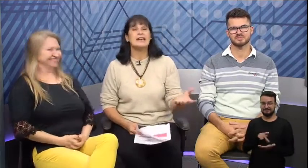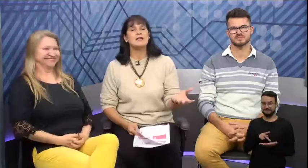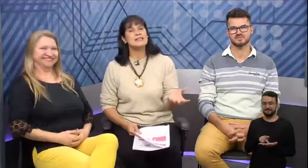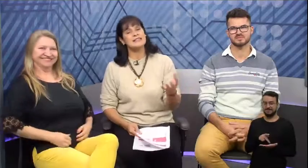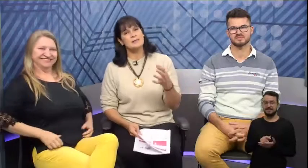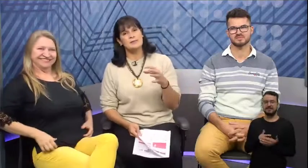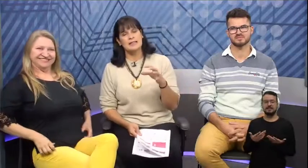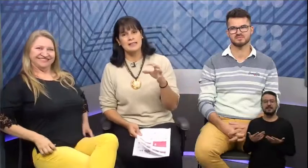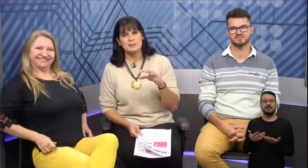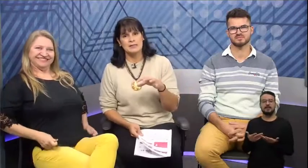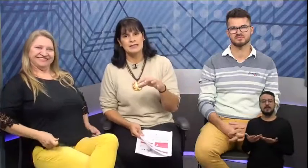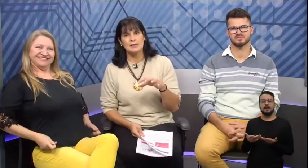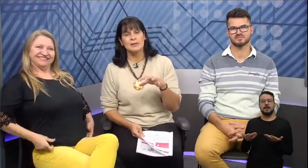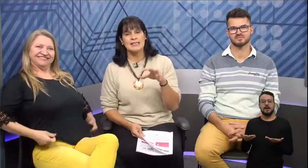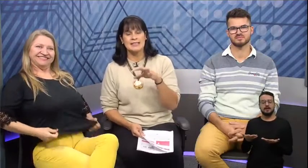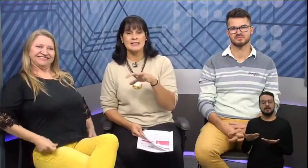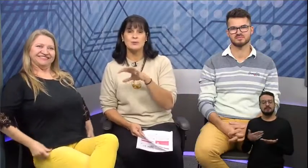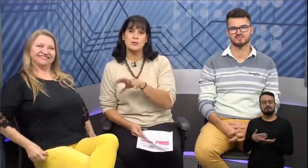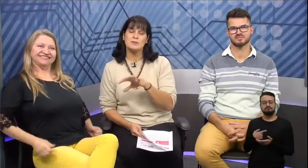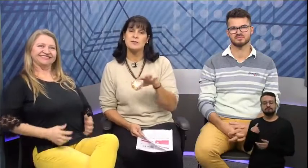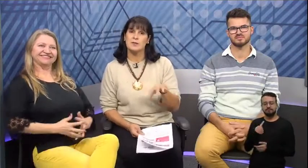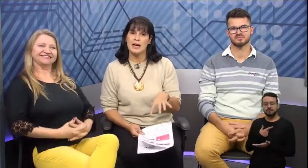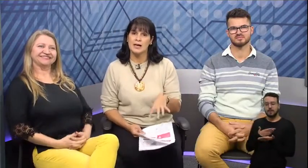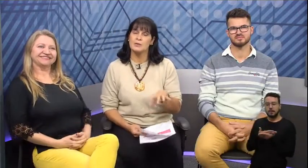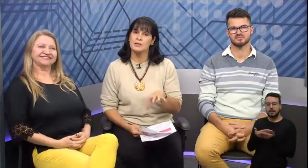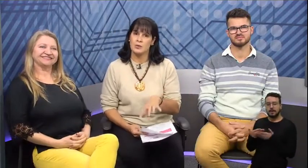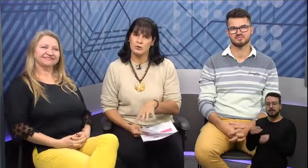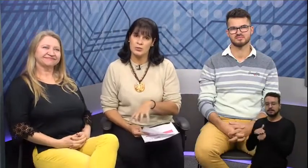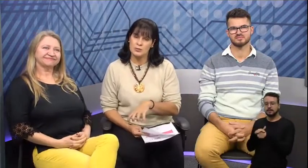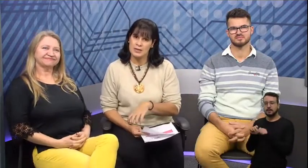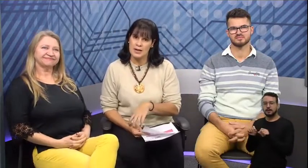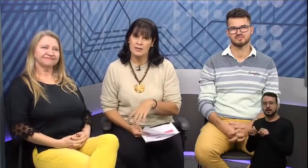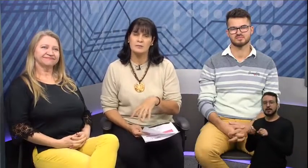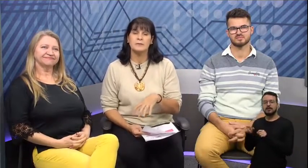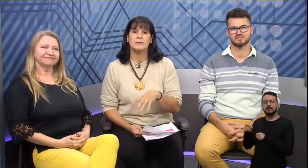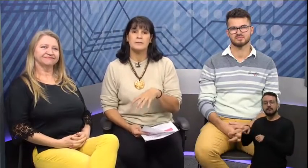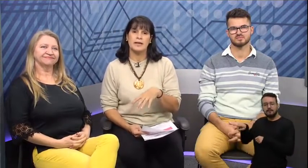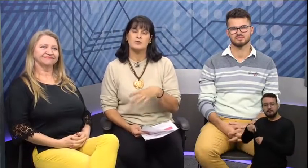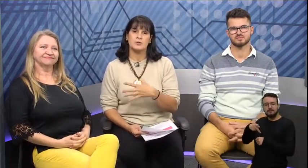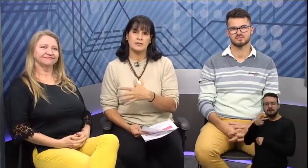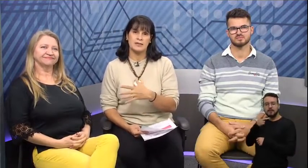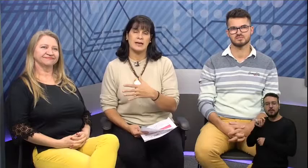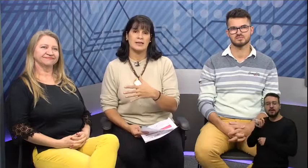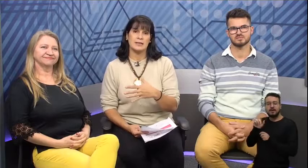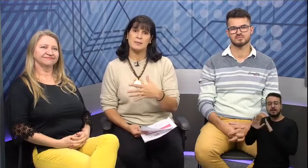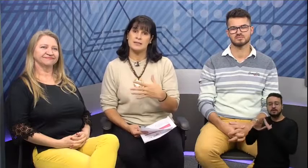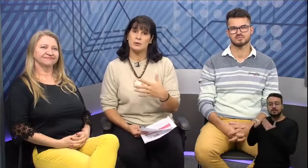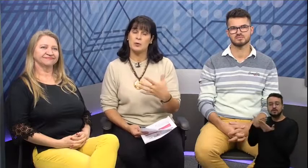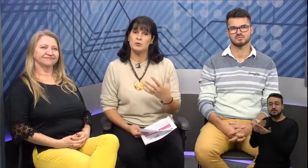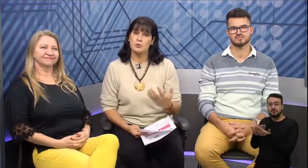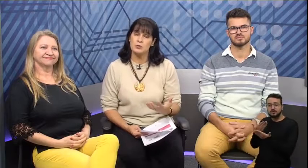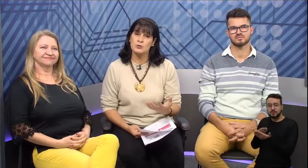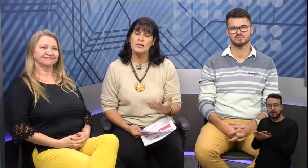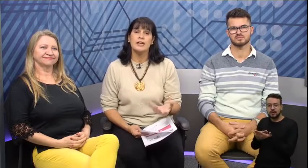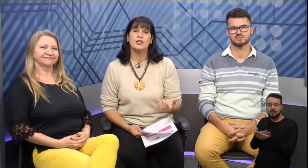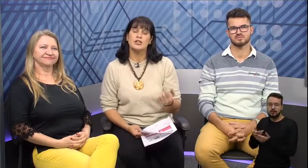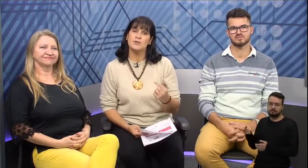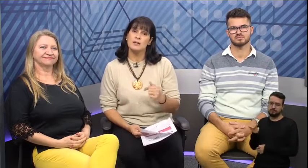nós entramos então nessa questão, os dois mencionaram a escola onde estudaram, né? Os dois se apresentam como surdos, e nós falamos